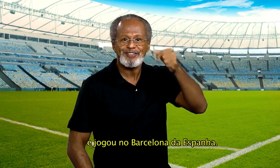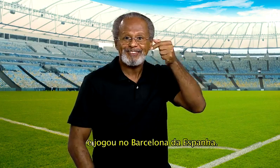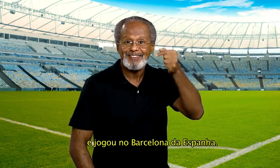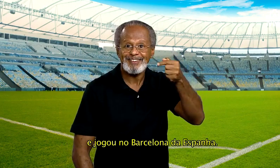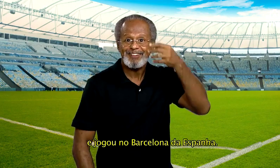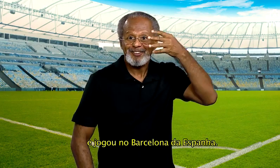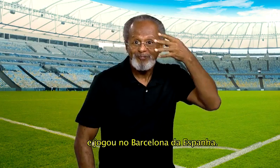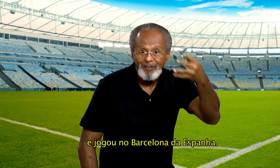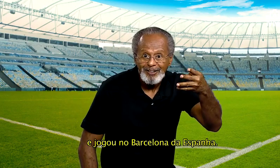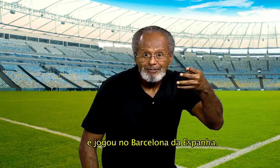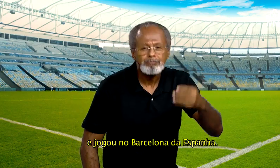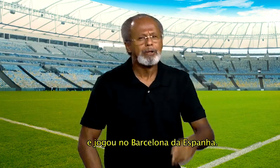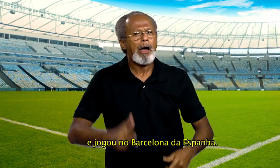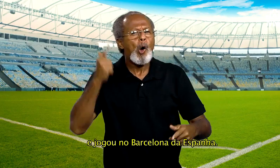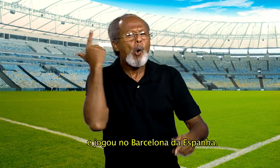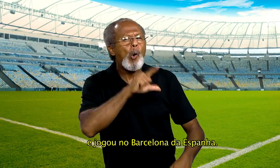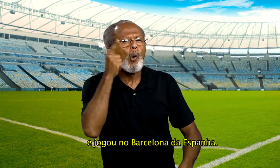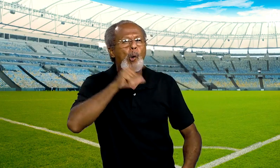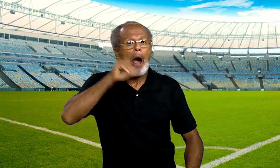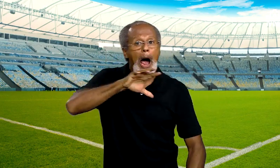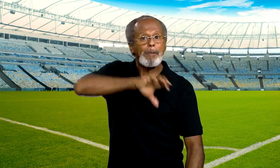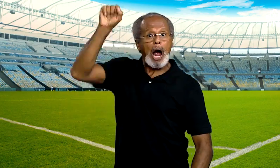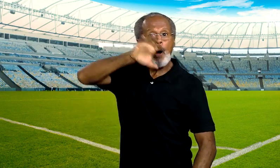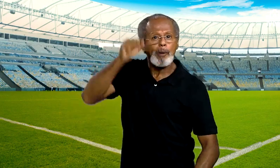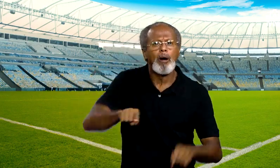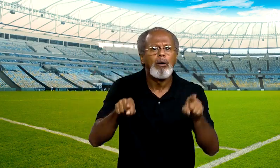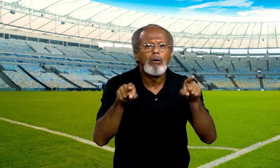E jogou no Barcelona da Espanha.